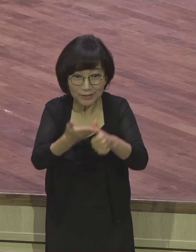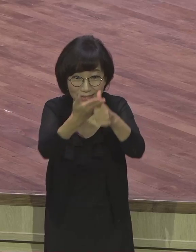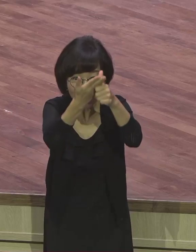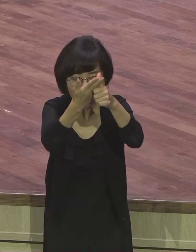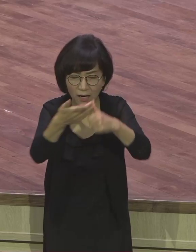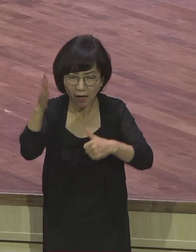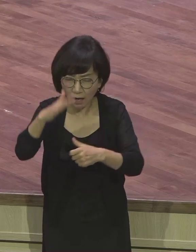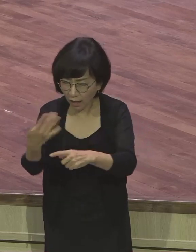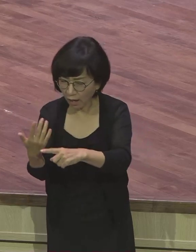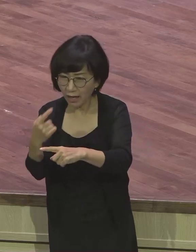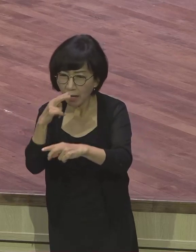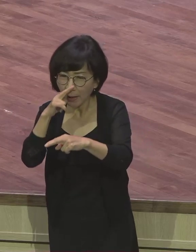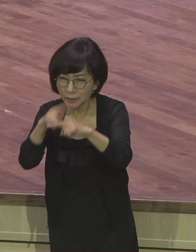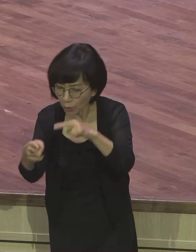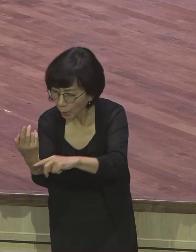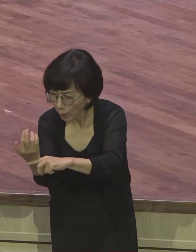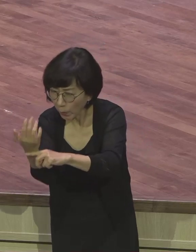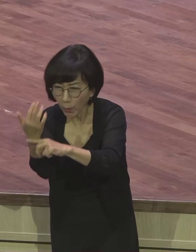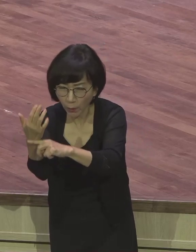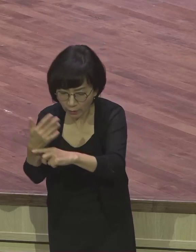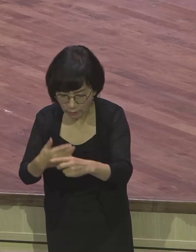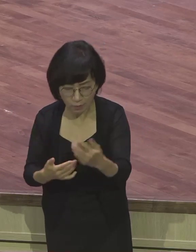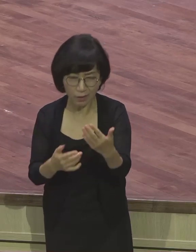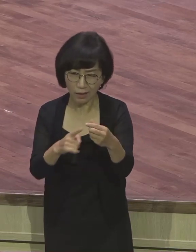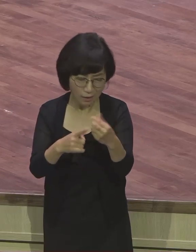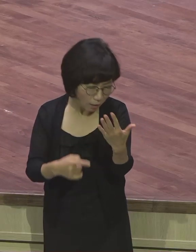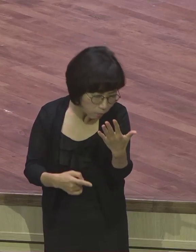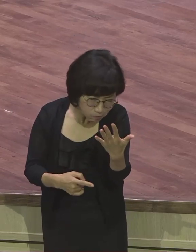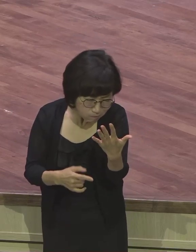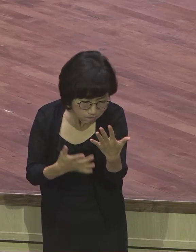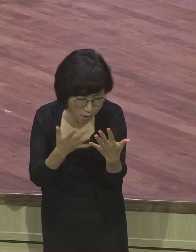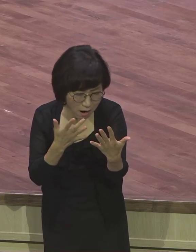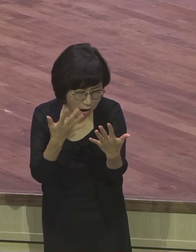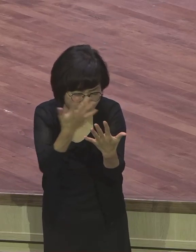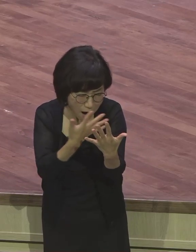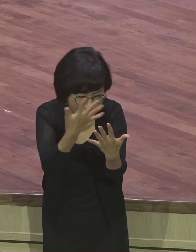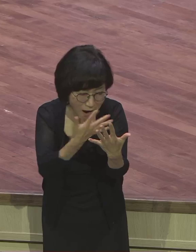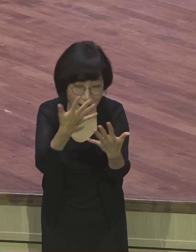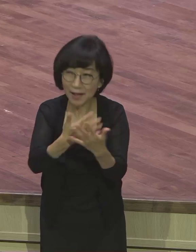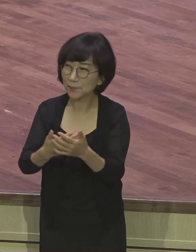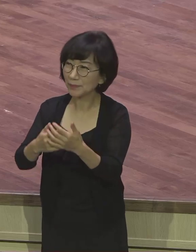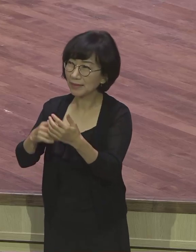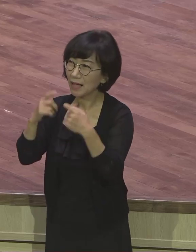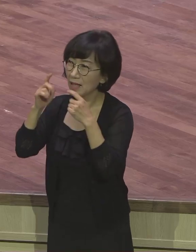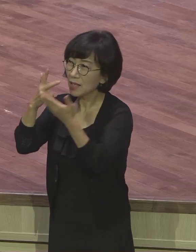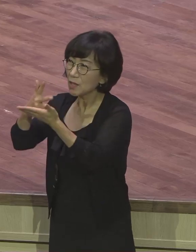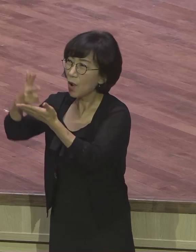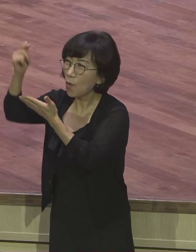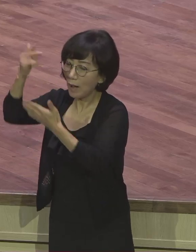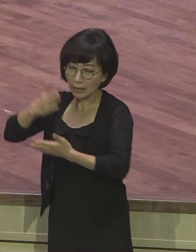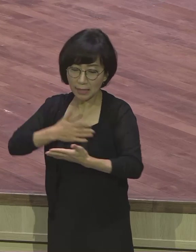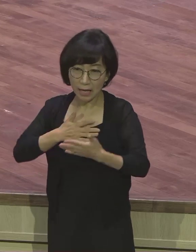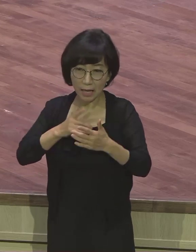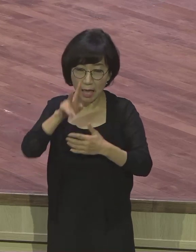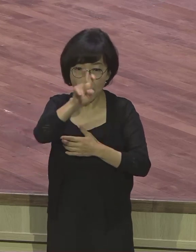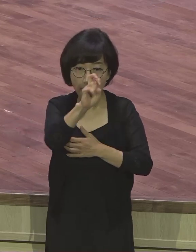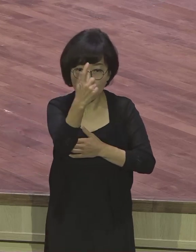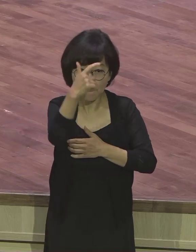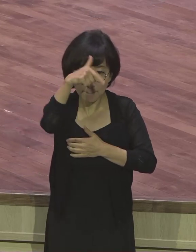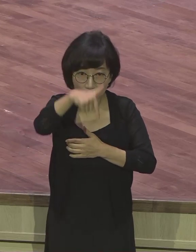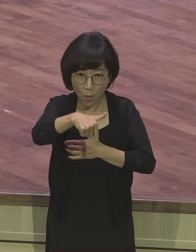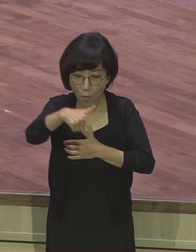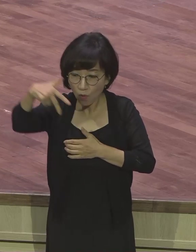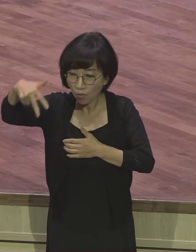호롱불이 막 왔다 갔다 하니까 글자가 잘 암울암울하단 말이에요. 여호와 나의 목자시니, 여호와 나의 목자시니 내게